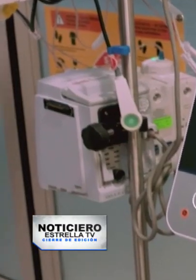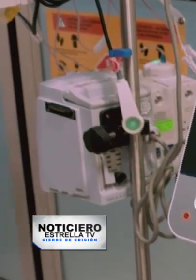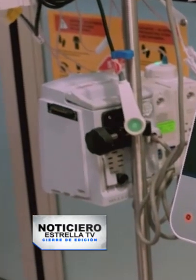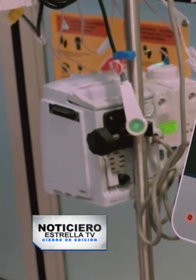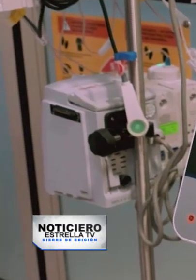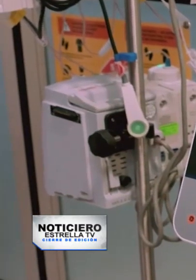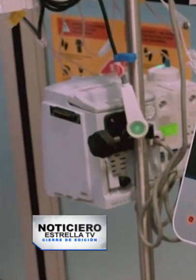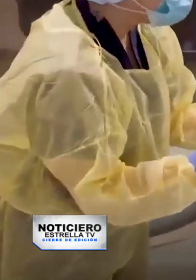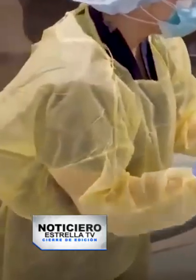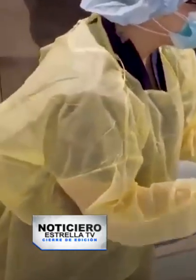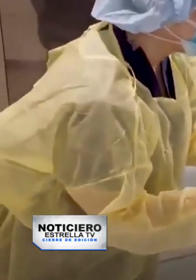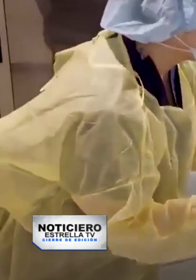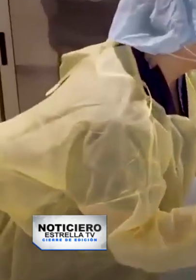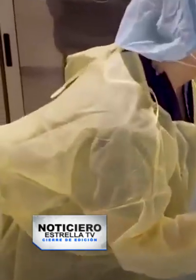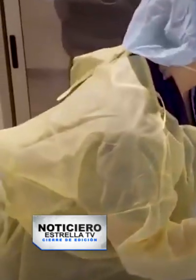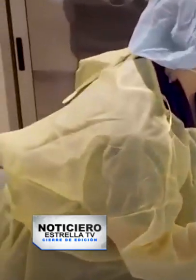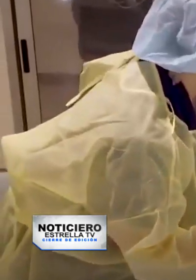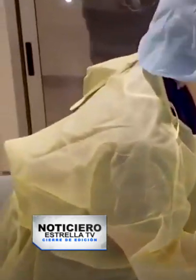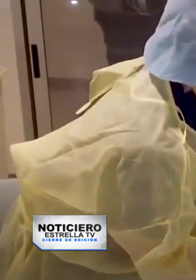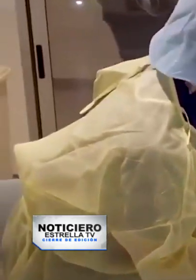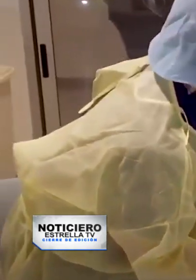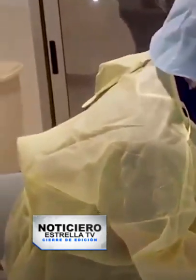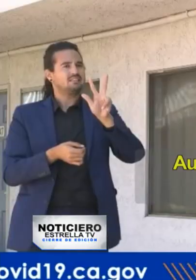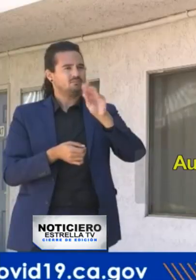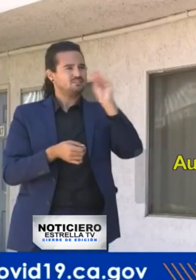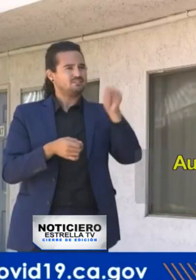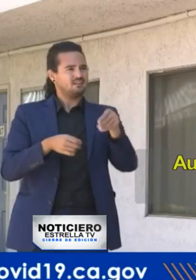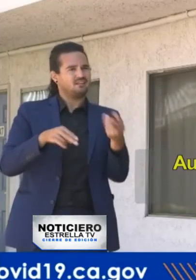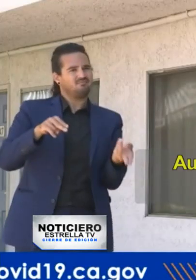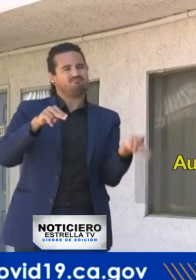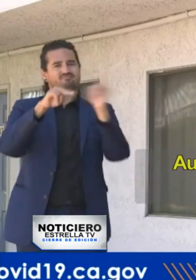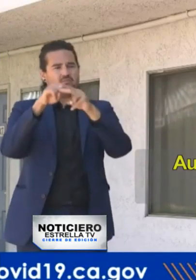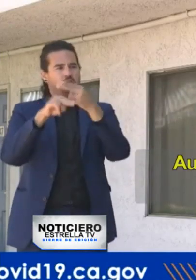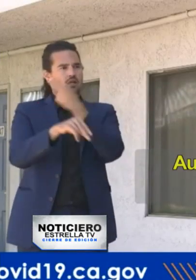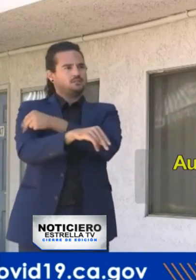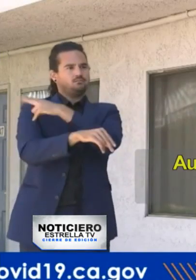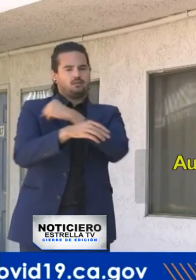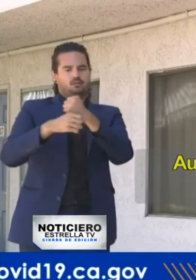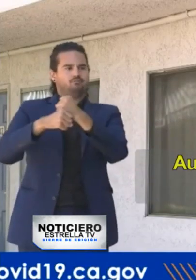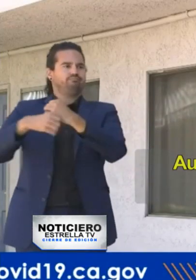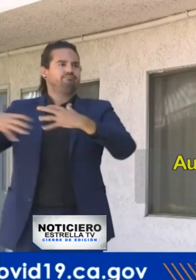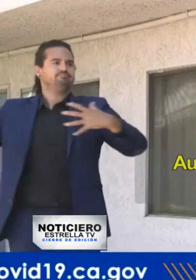hospitalizaciones incremento en un 43% saben